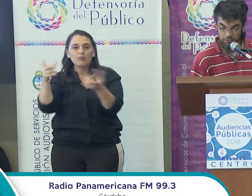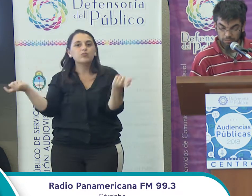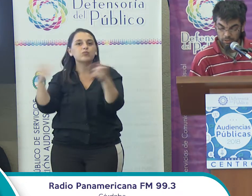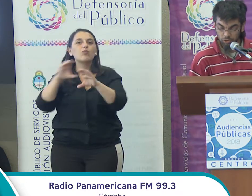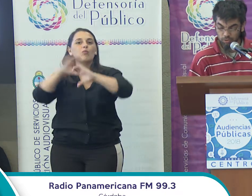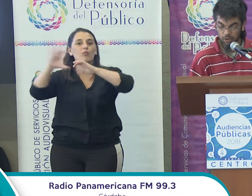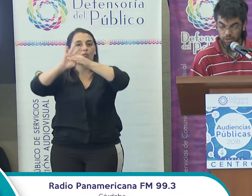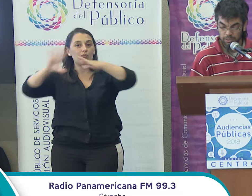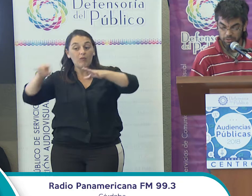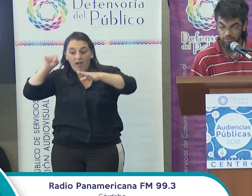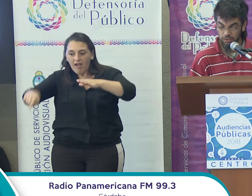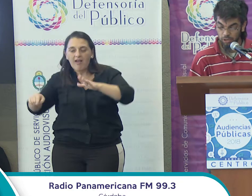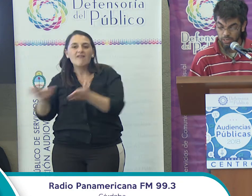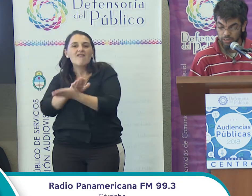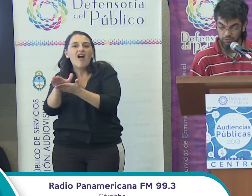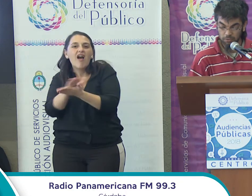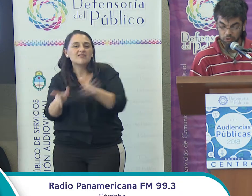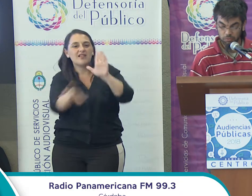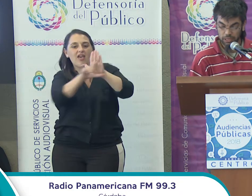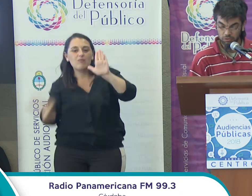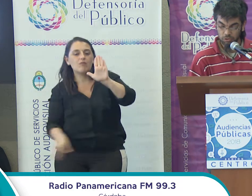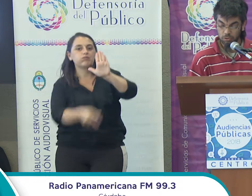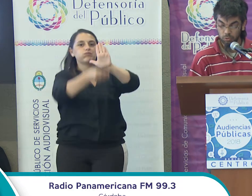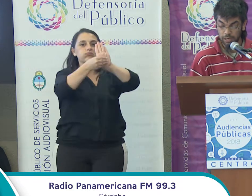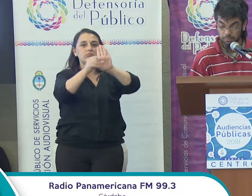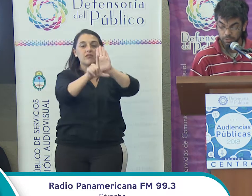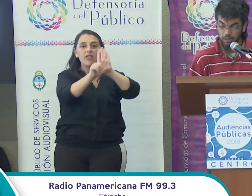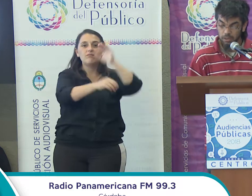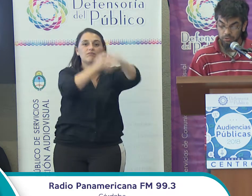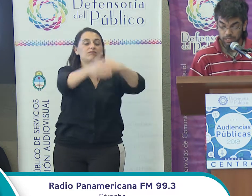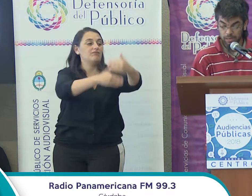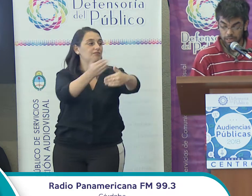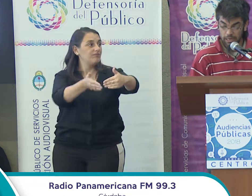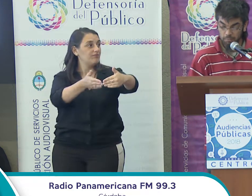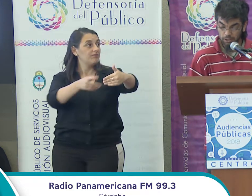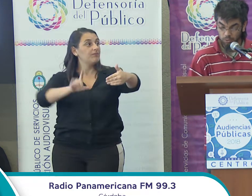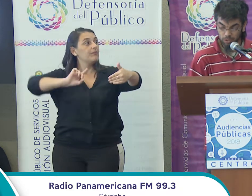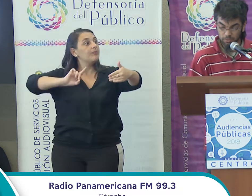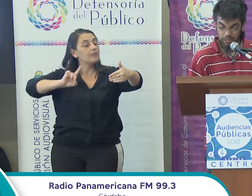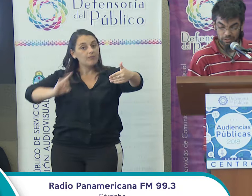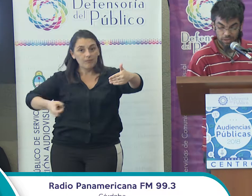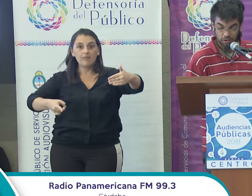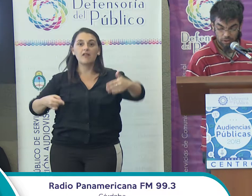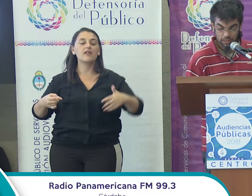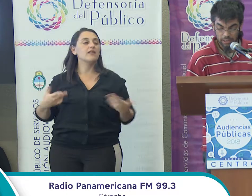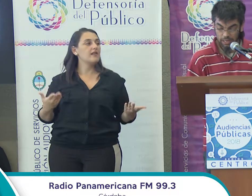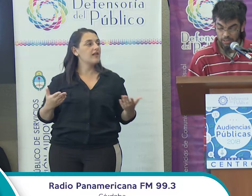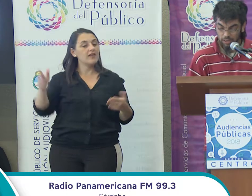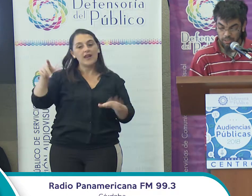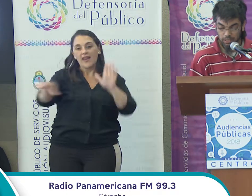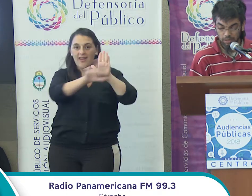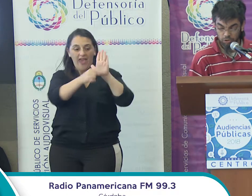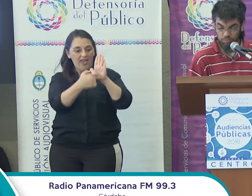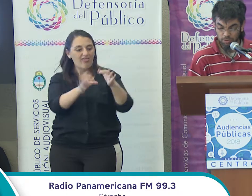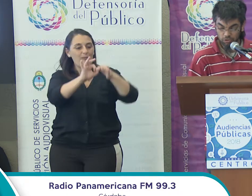cual fuera de cimiento sobre la cual se hacen toda la ley de servicios de comunicación audiovisual celebrar el espíritu democratizador de esta ley